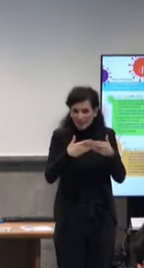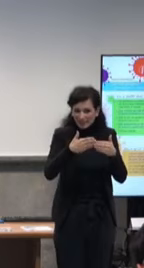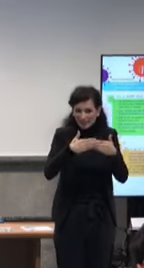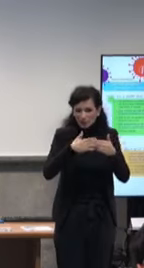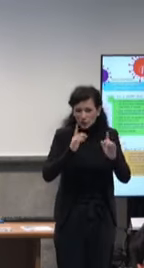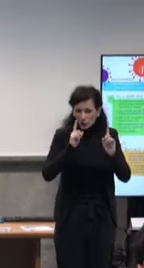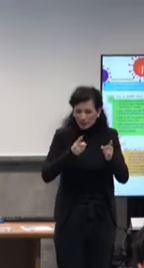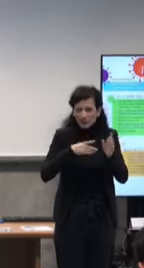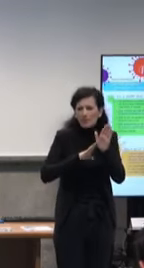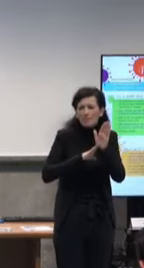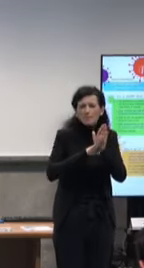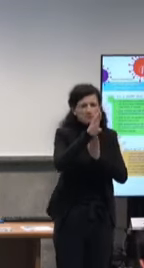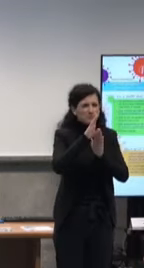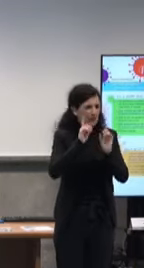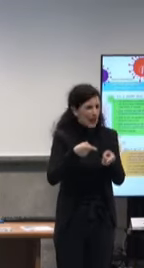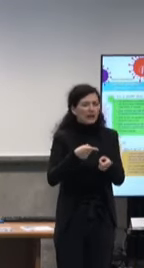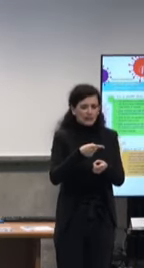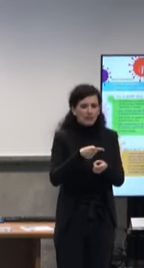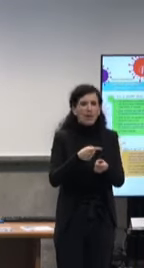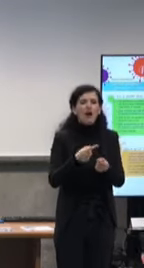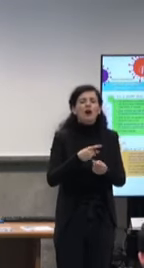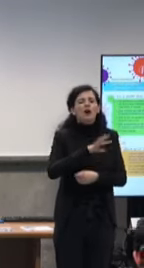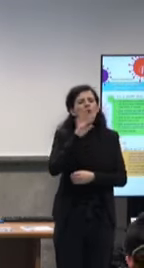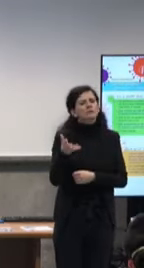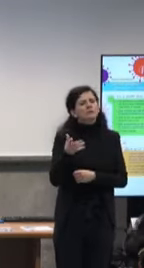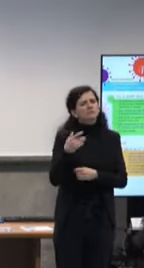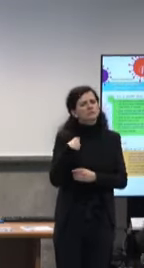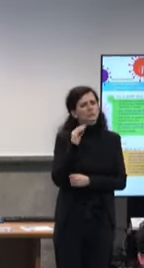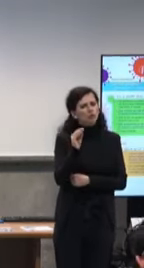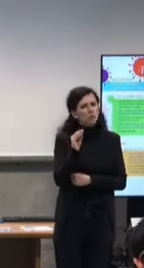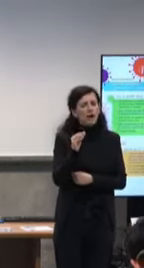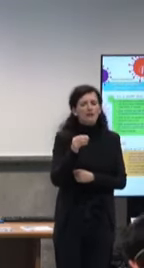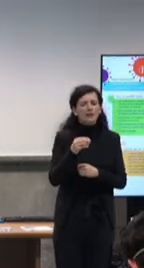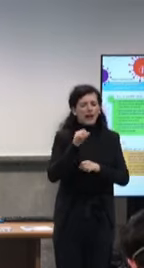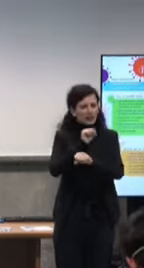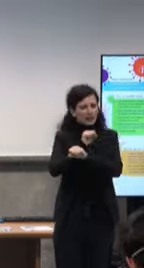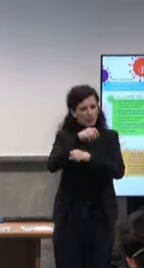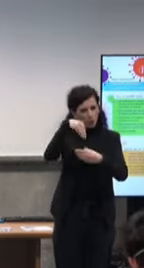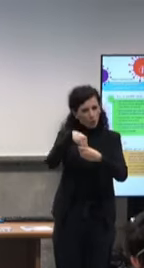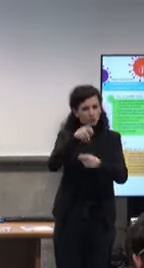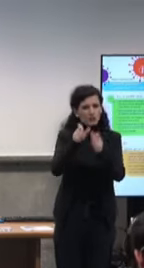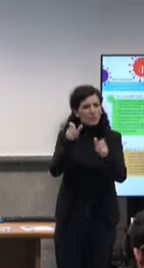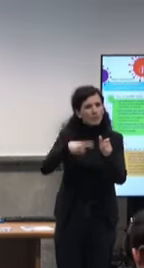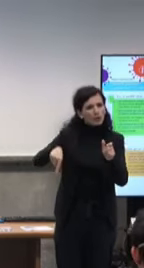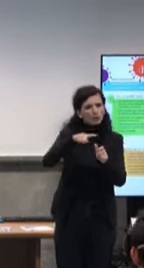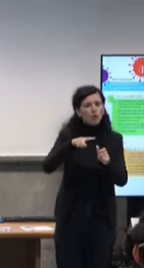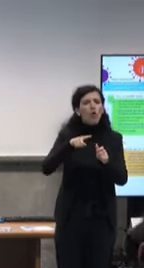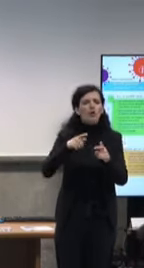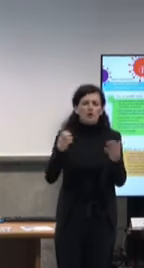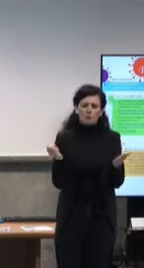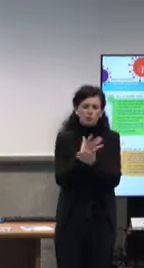altra cosa invece sui detenuti nei giorni scorsi ci sono state delle rivolte alcune hanno portato delle